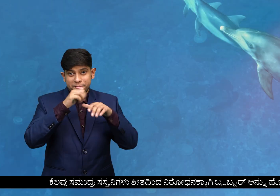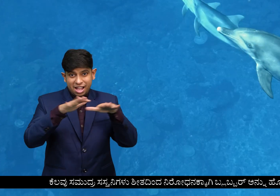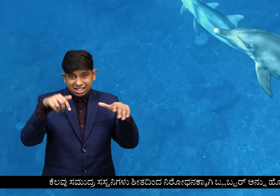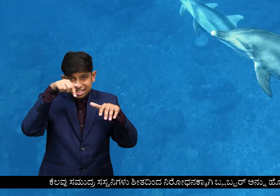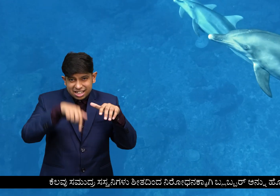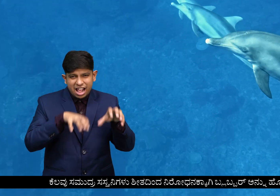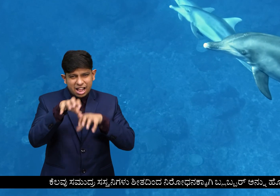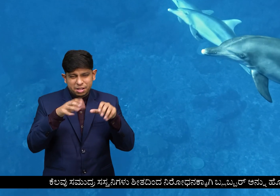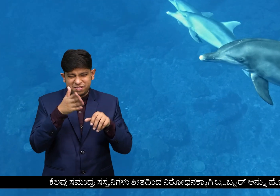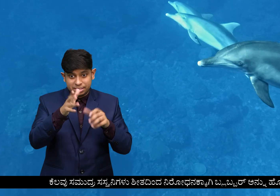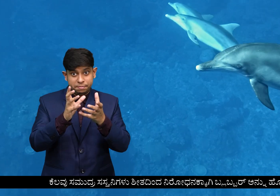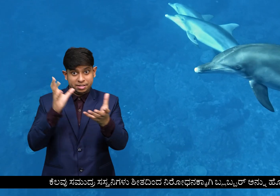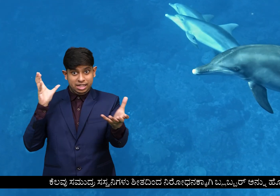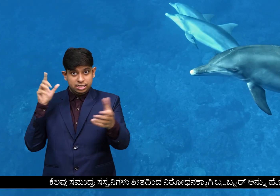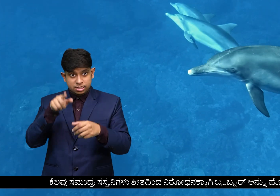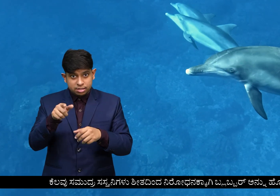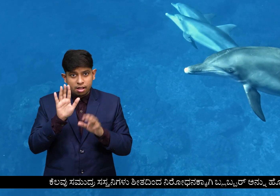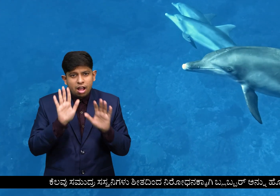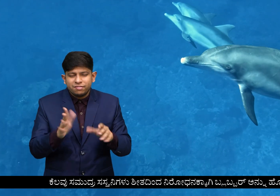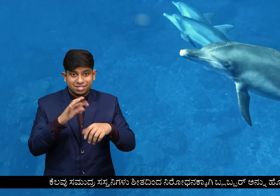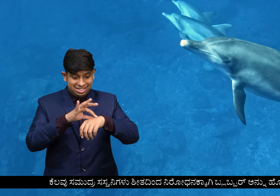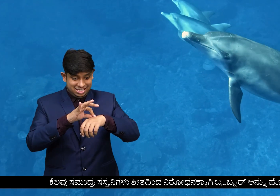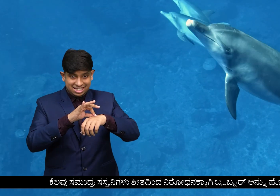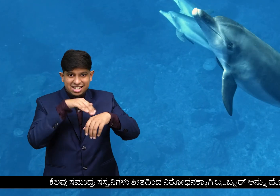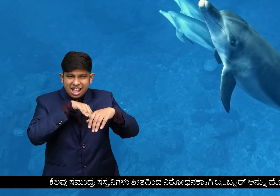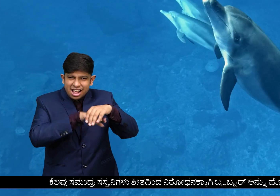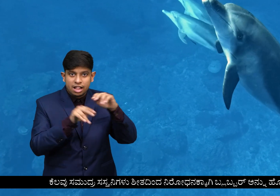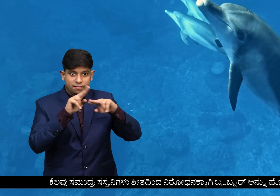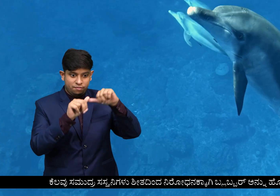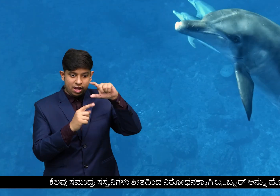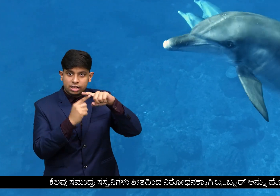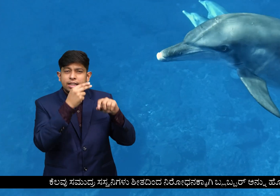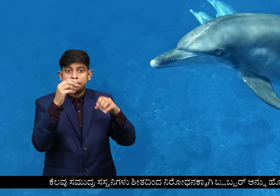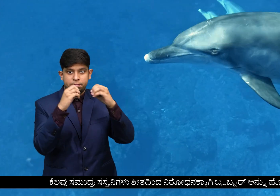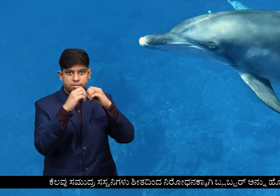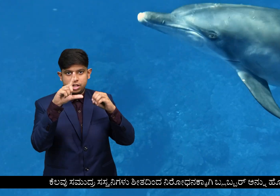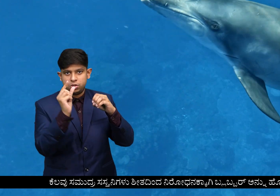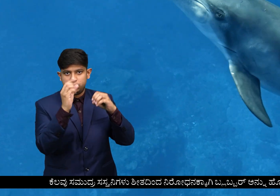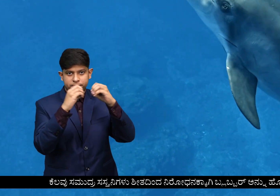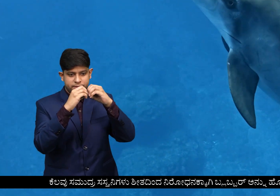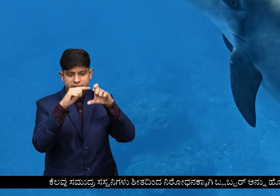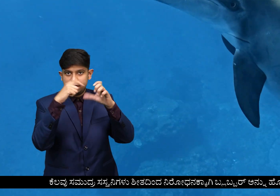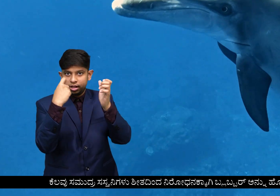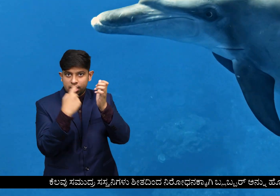ಕೆಲವು ಸಮುದ್ರ ಸಸ್ತನಿಗಳು ಶೀತದಿಂದ ನಿರೋಧನಕ್ಕಾಗಿ ಬ್ಲಬ್ಬರ್ ಅನ್ನು ಹೊಂದಿರುತ್ತದೆ.